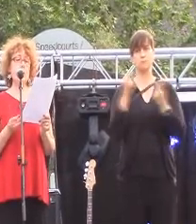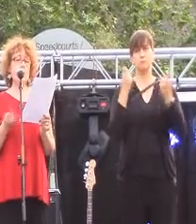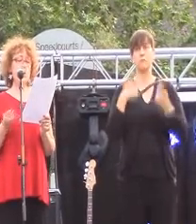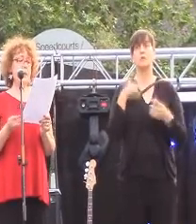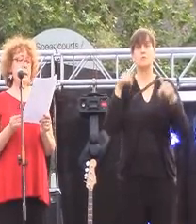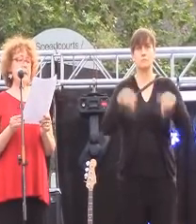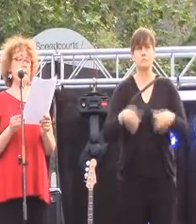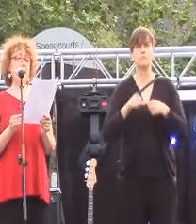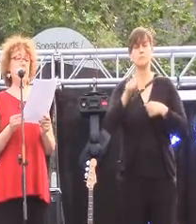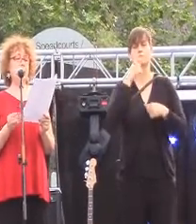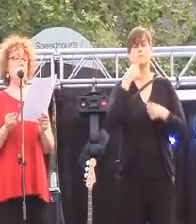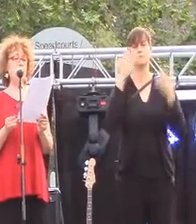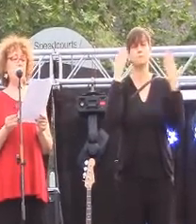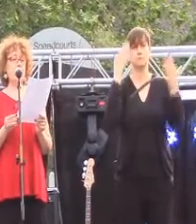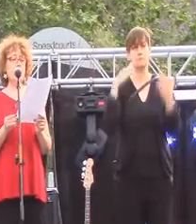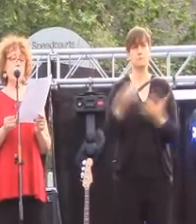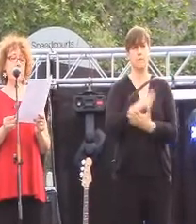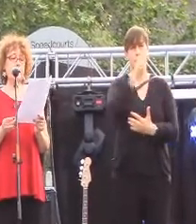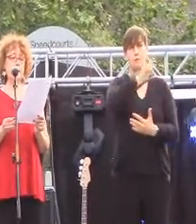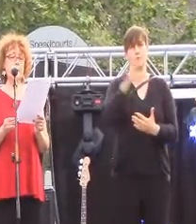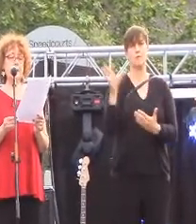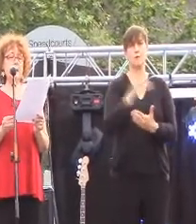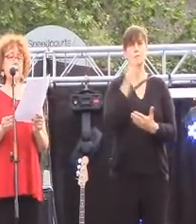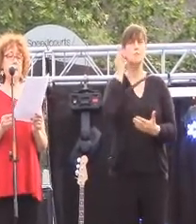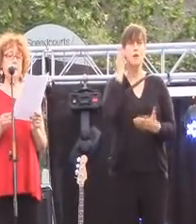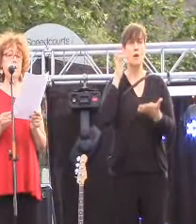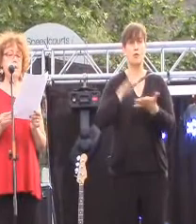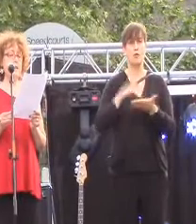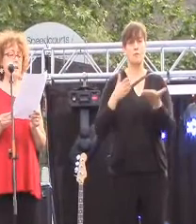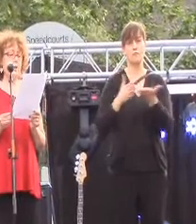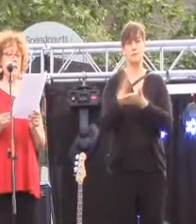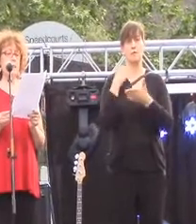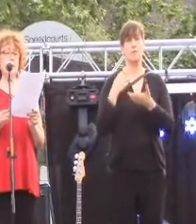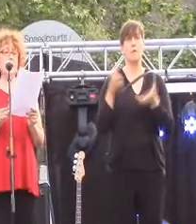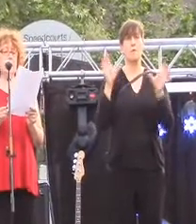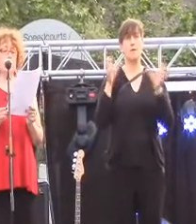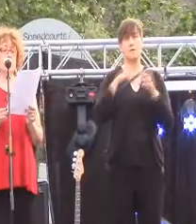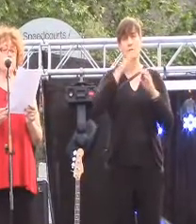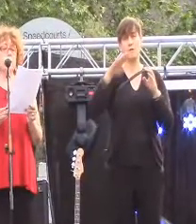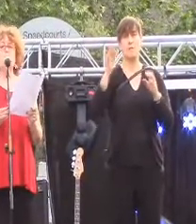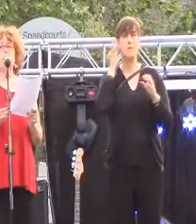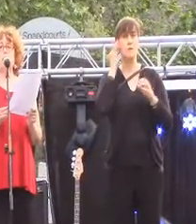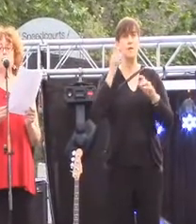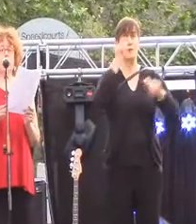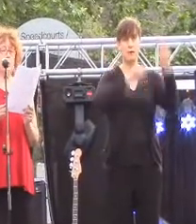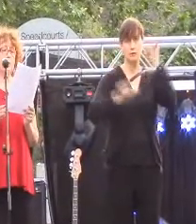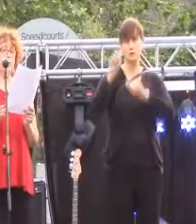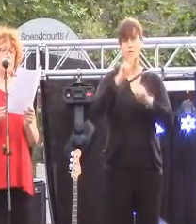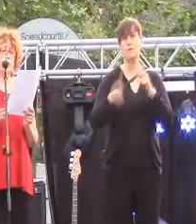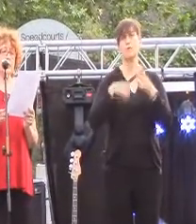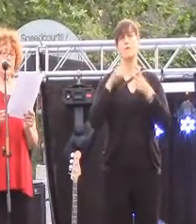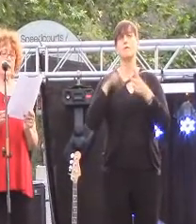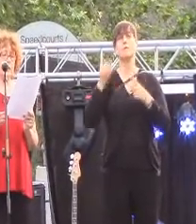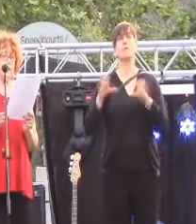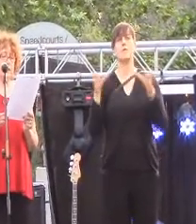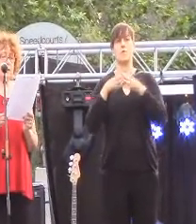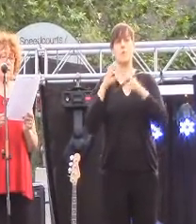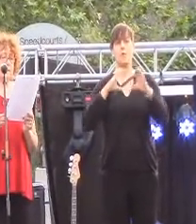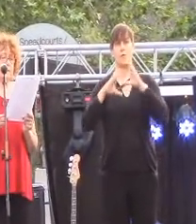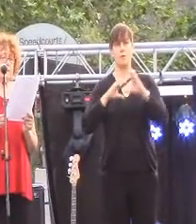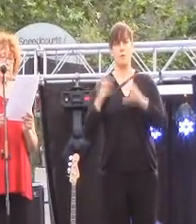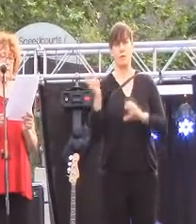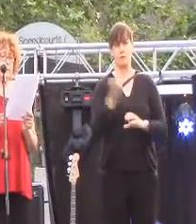d'aquí, un homenatge a totes les dones que han passat per Ones de Dones, per l'associació i pel grup de